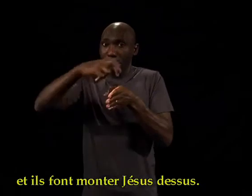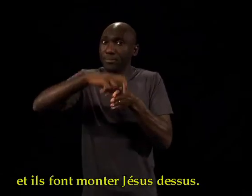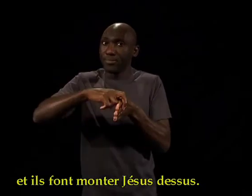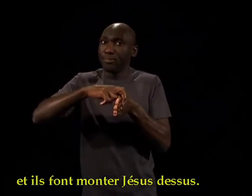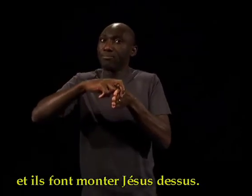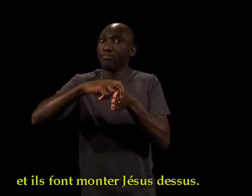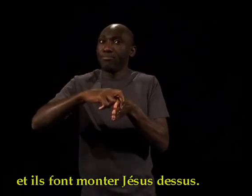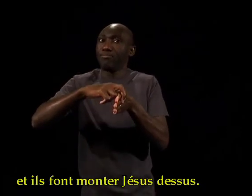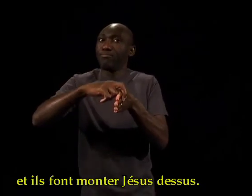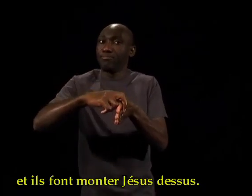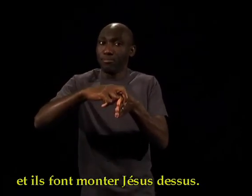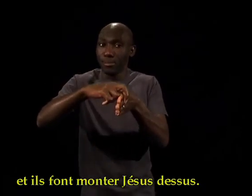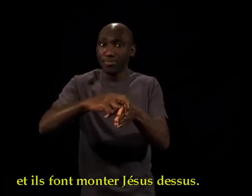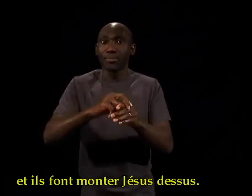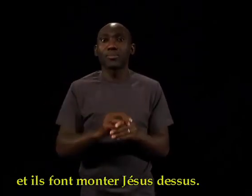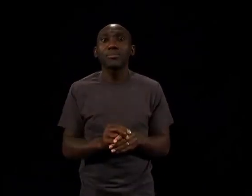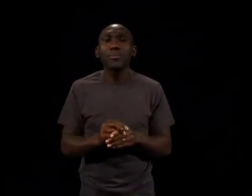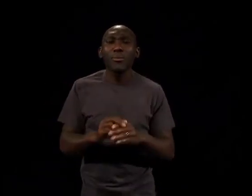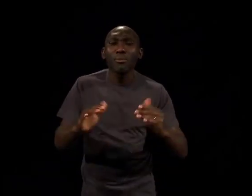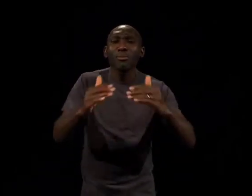et ils font monter Jésus dessus.